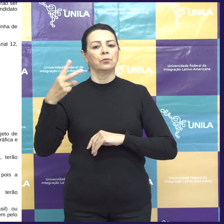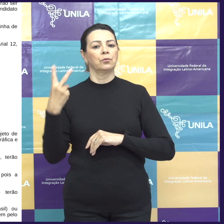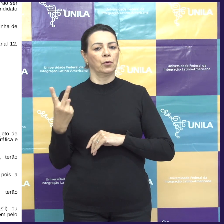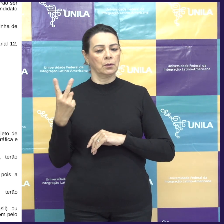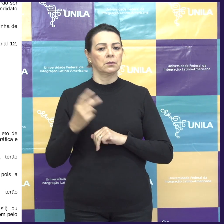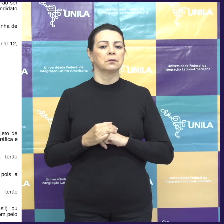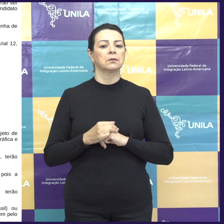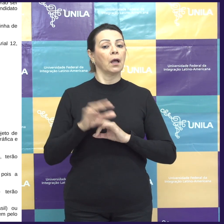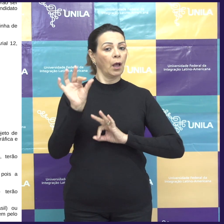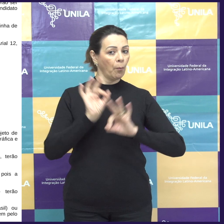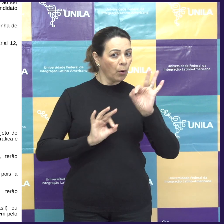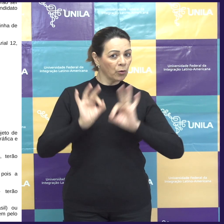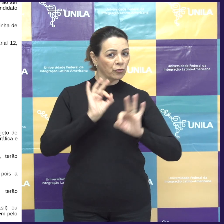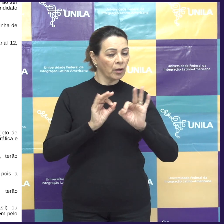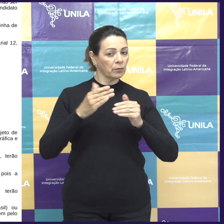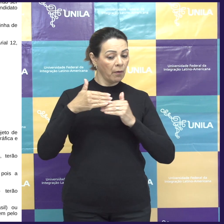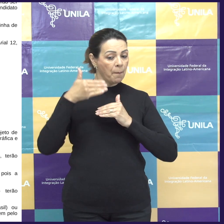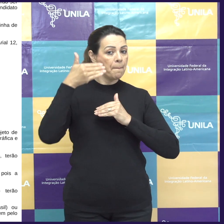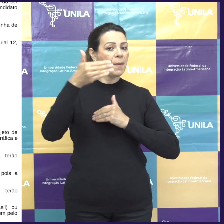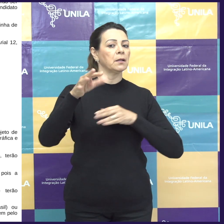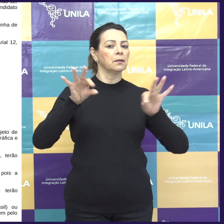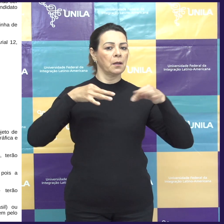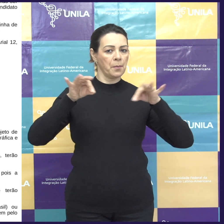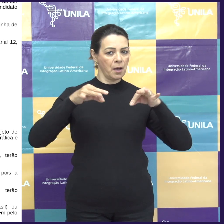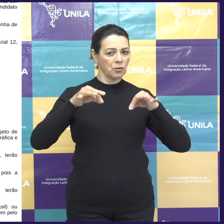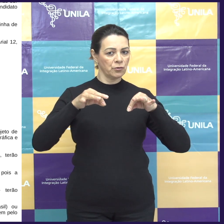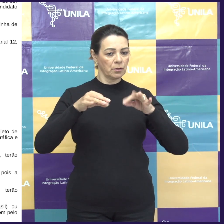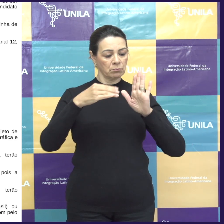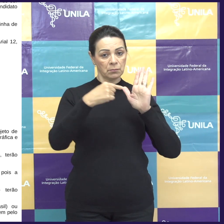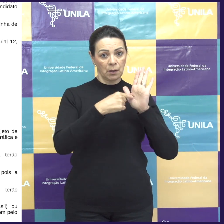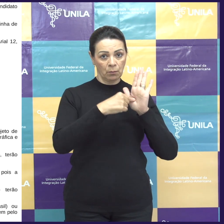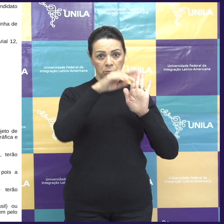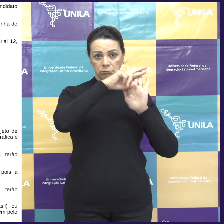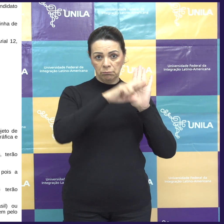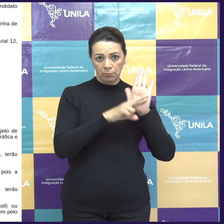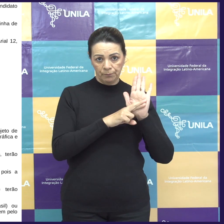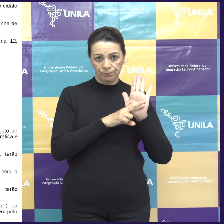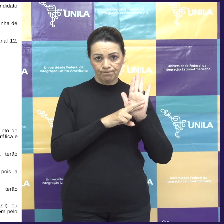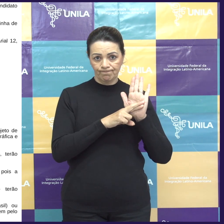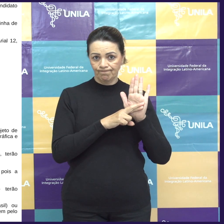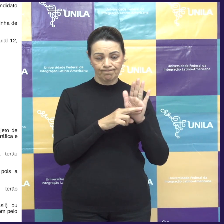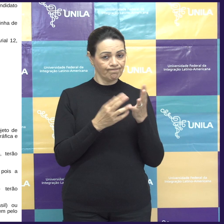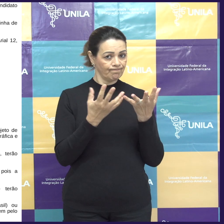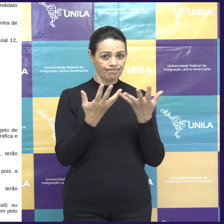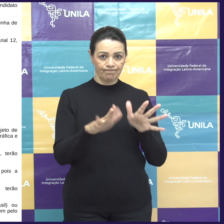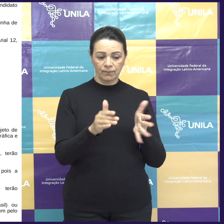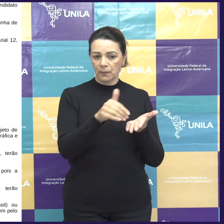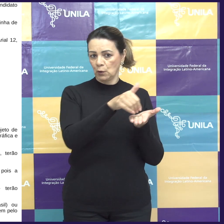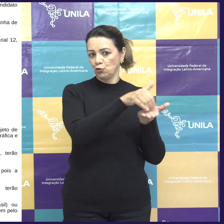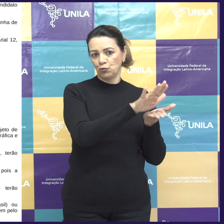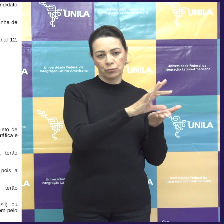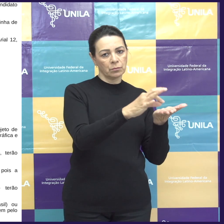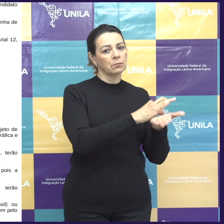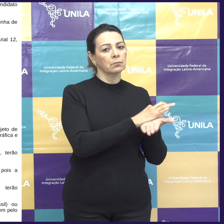10.3.2 Projetos que extrapolem o limite de páginas acima estabelecido terão indeferimento automático da sua